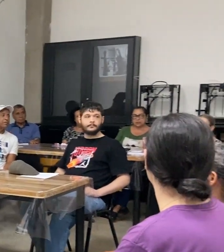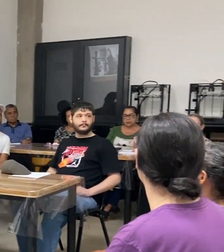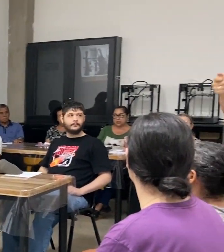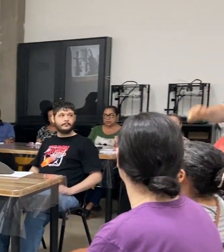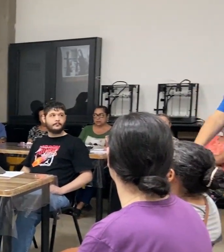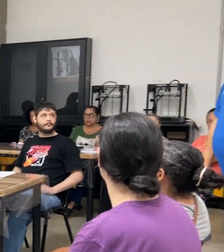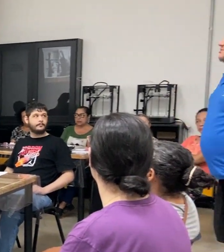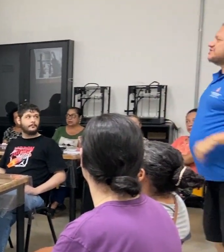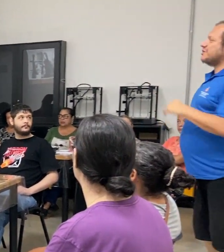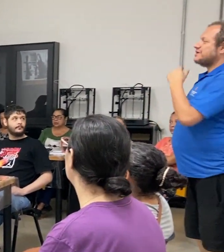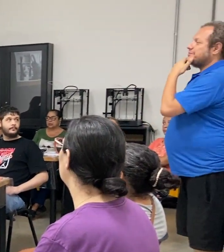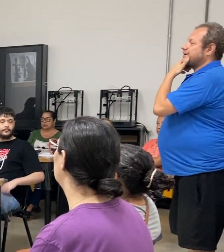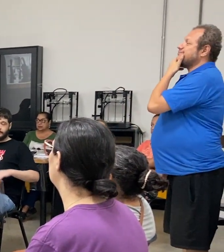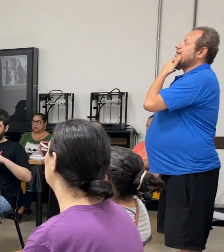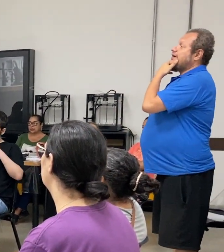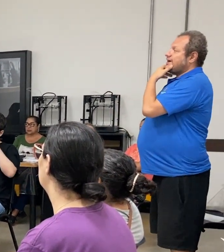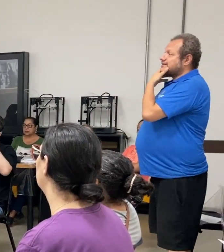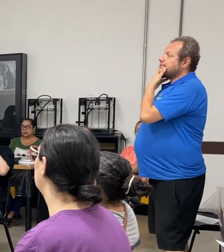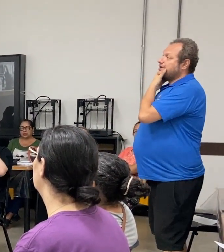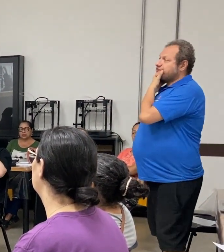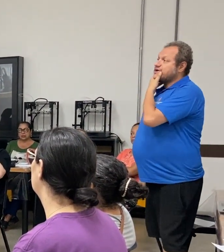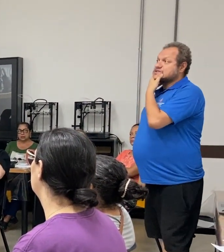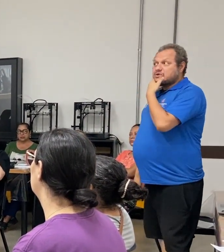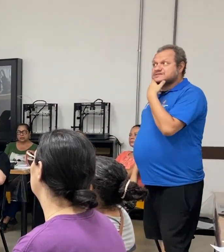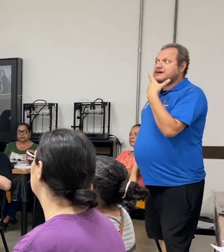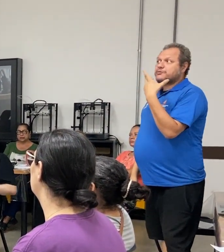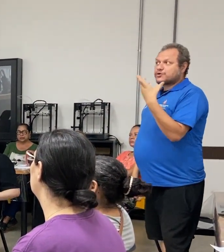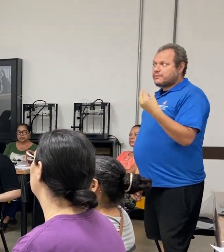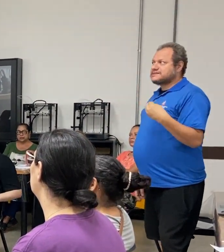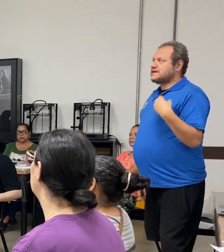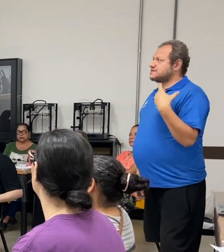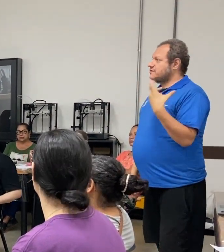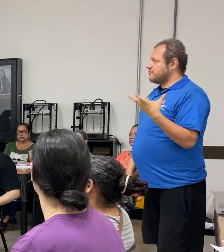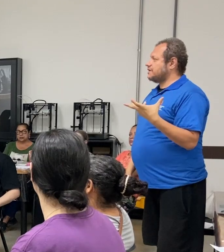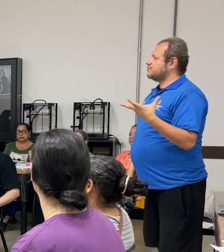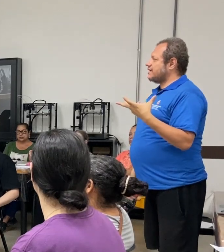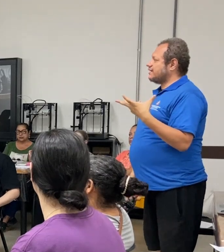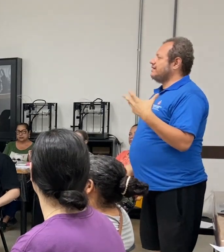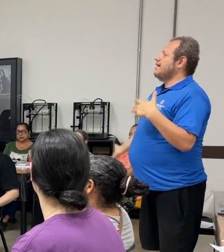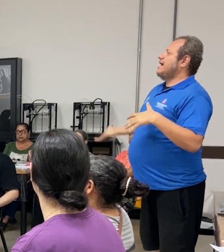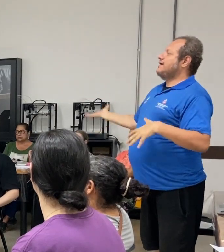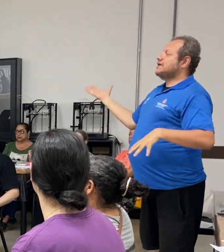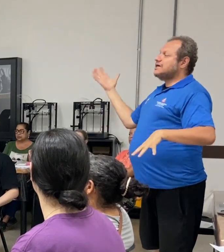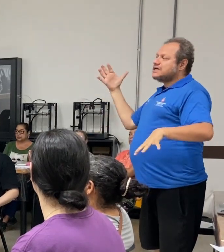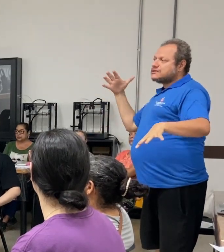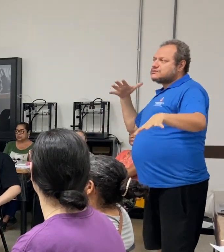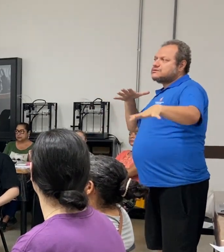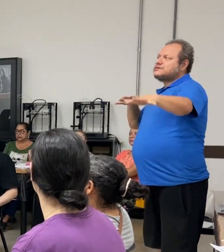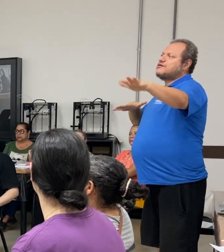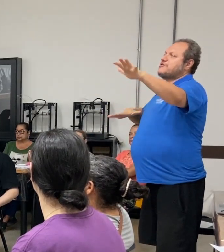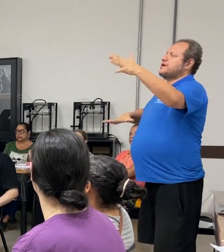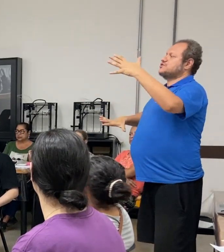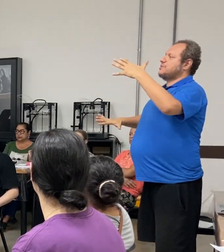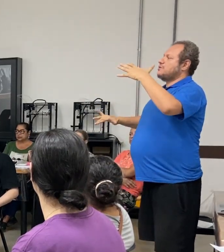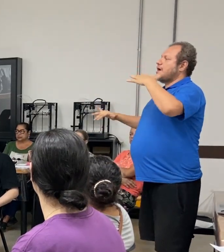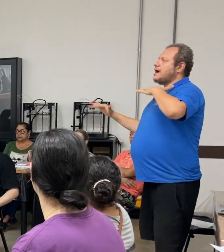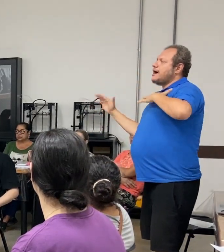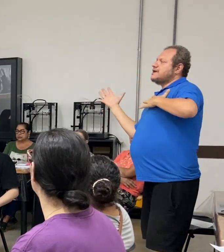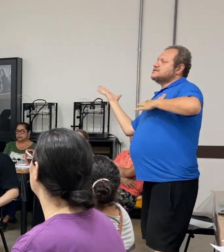né? O Michel Dulépé. Ele também foi responsável por começar esse movimento aí, aliando alfabetos manuais e